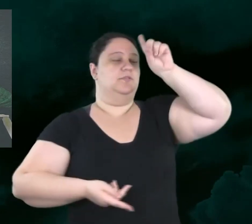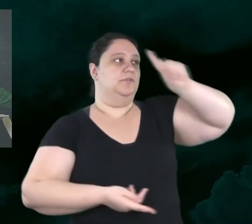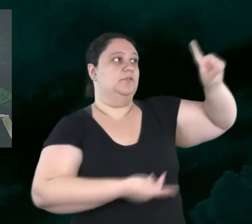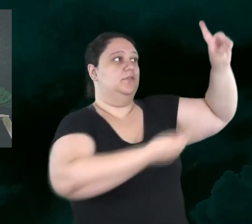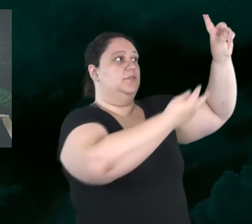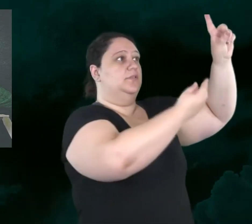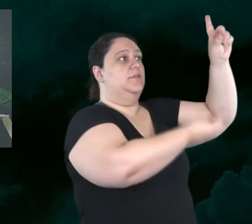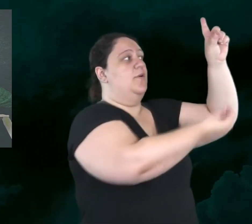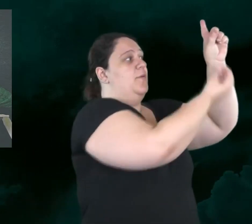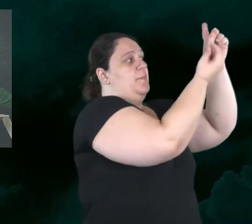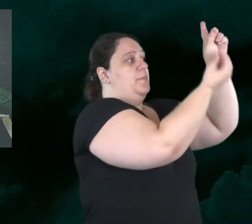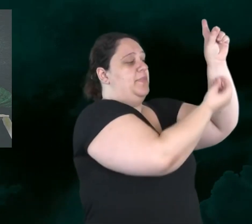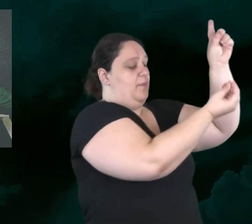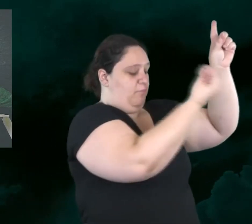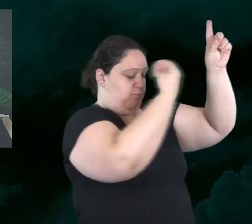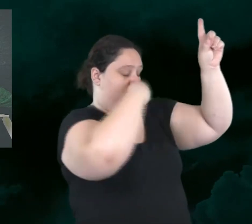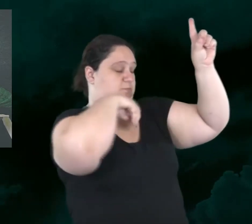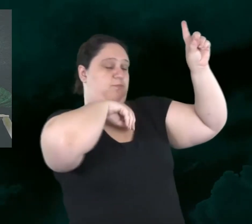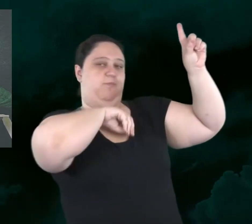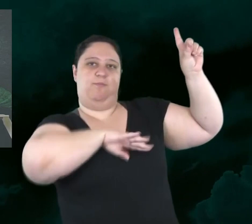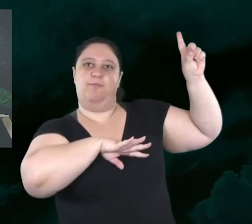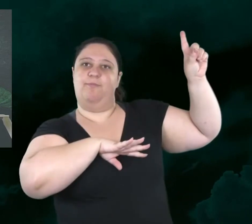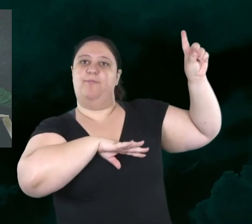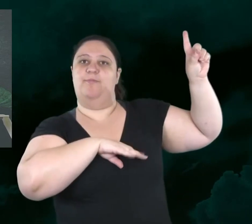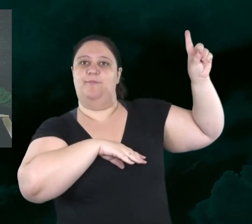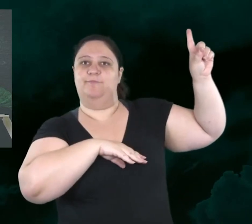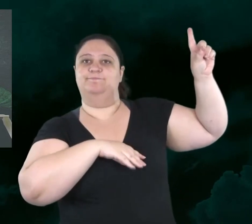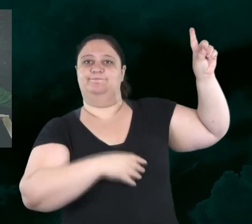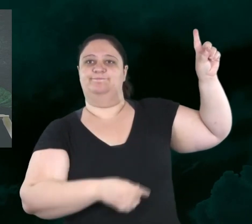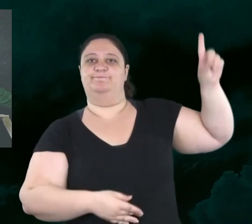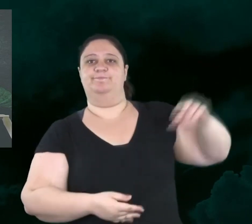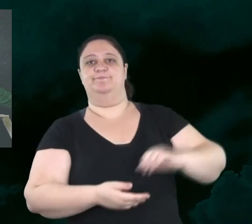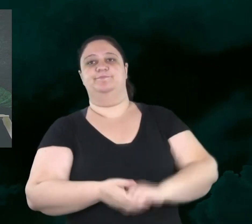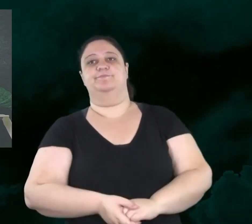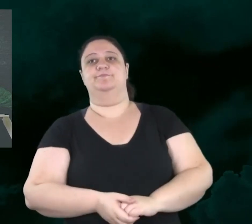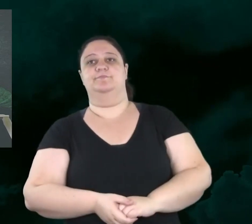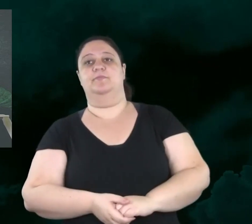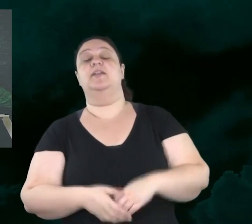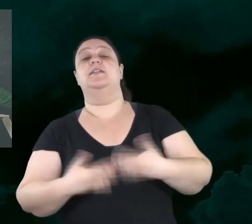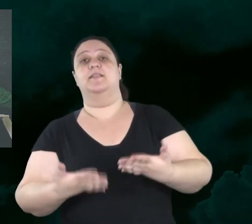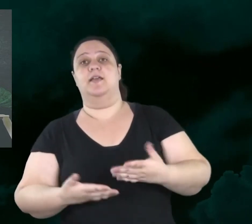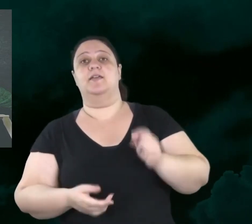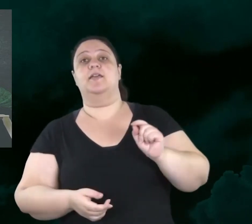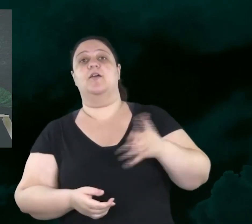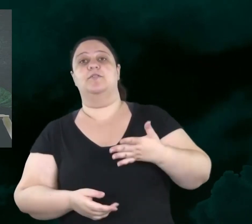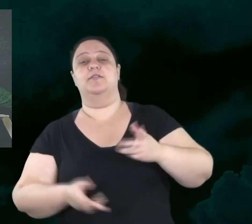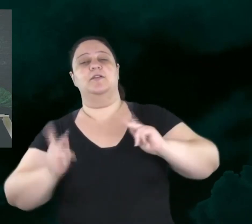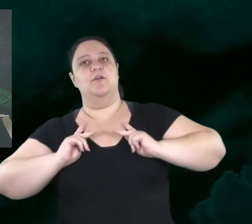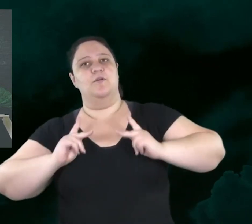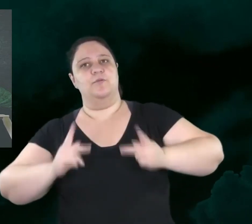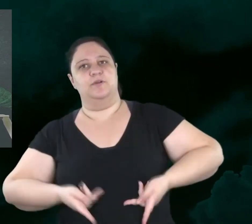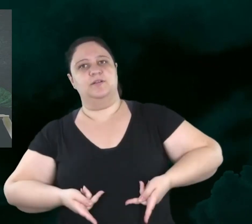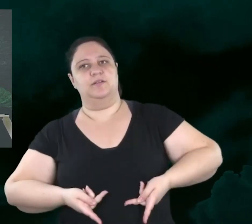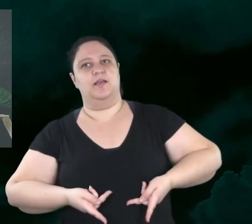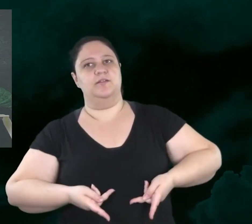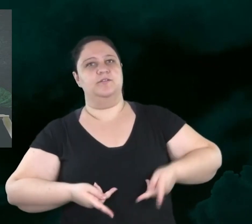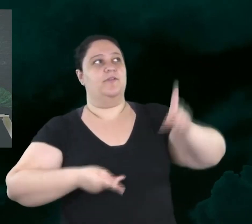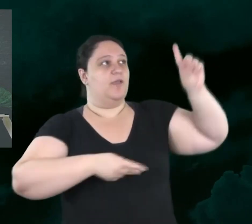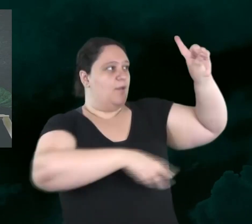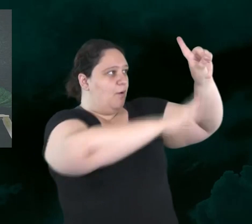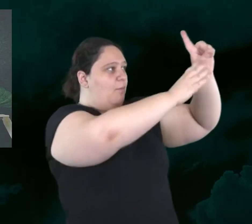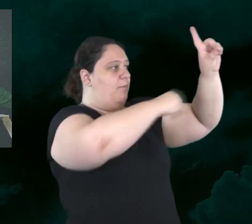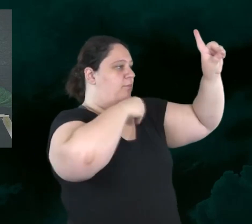divinos da sua vida e natureza, para que o homem possa, pouco a pouco, recebendo essa